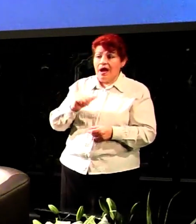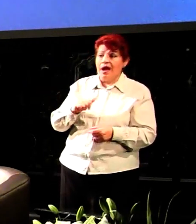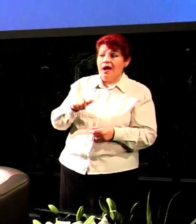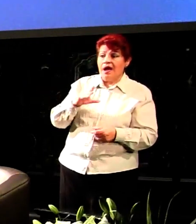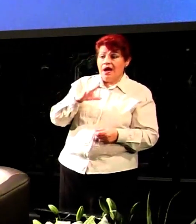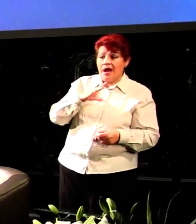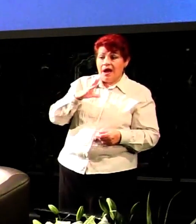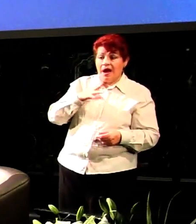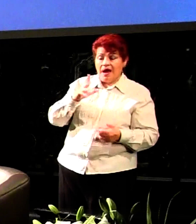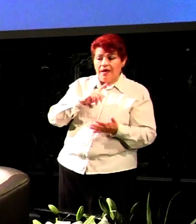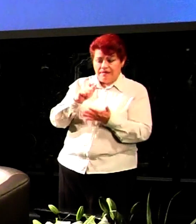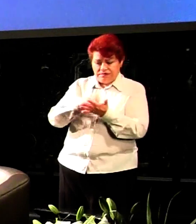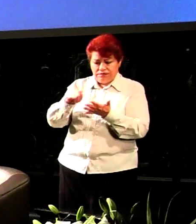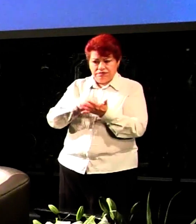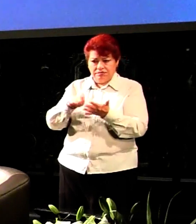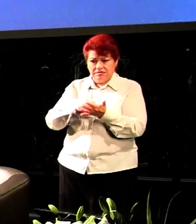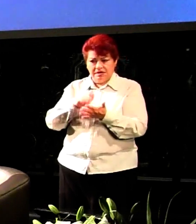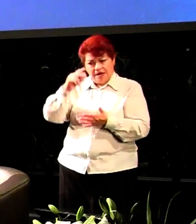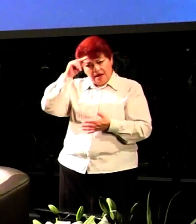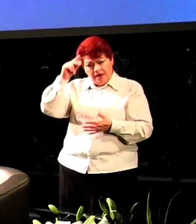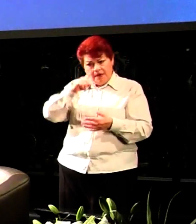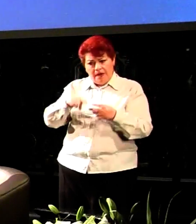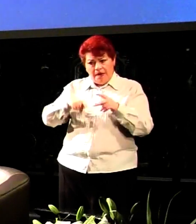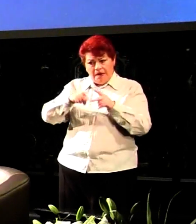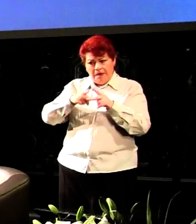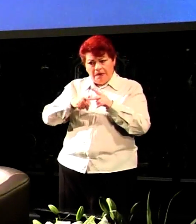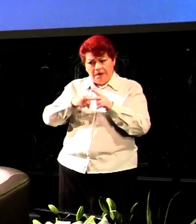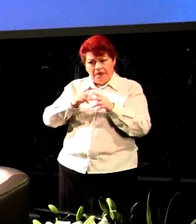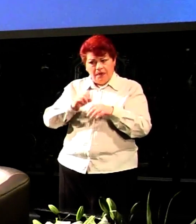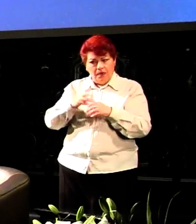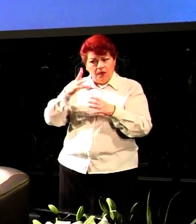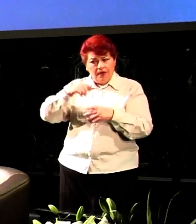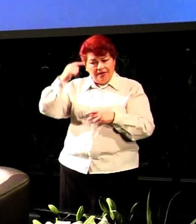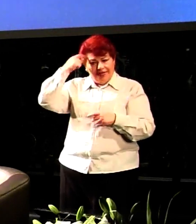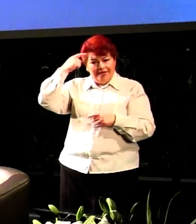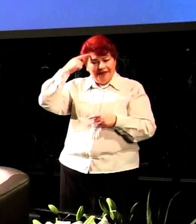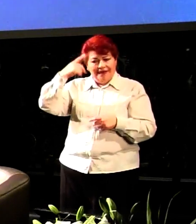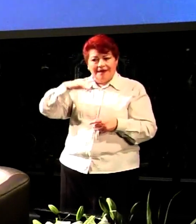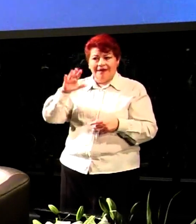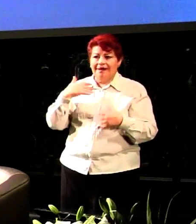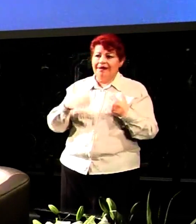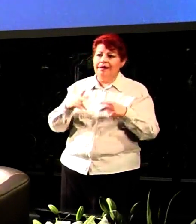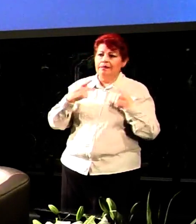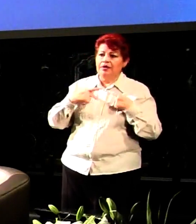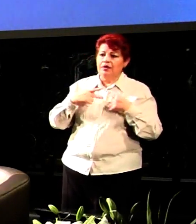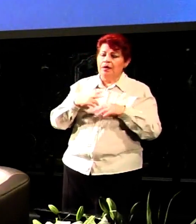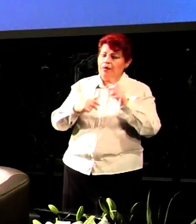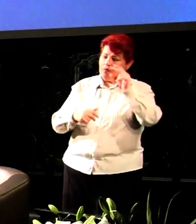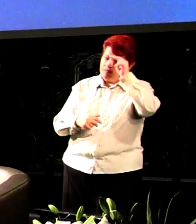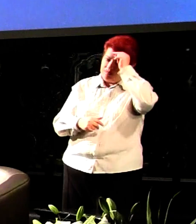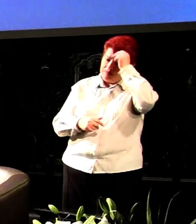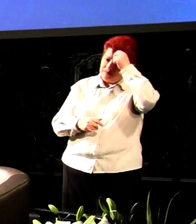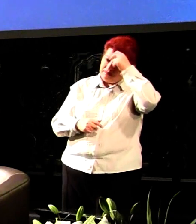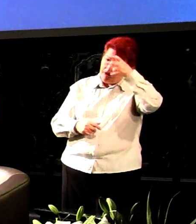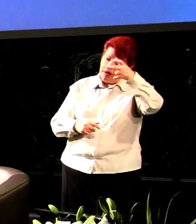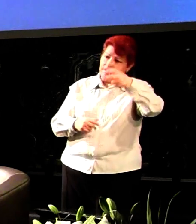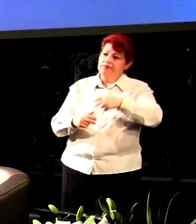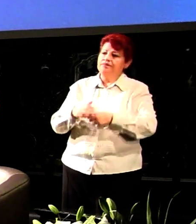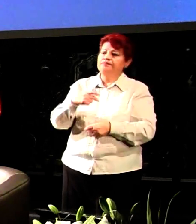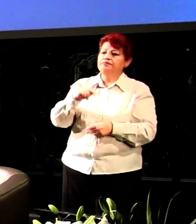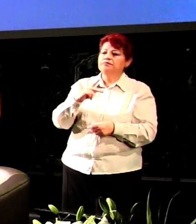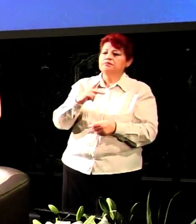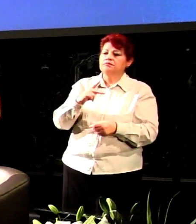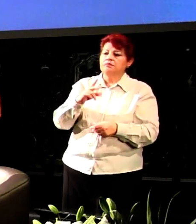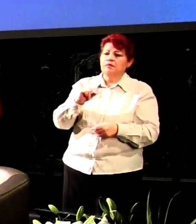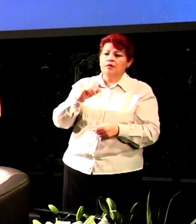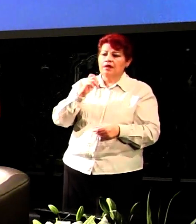de coeficiente intelectual que medía su coeficiente de inteligencia, decíamos que era una persona muy inteligente. Sin embargo, no